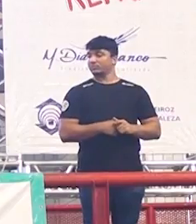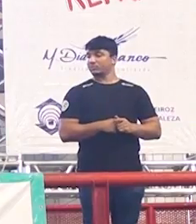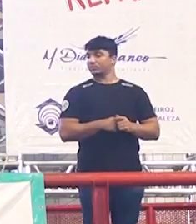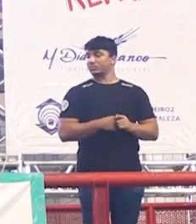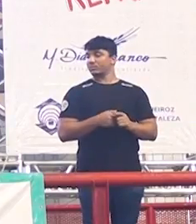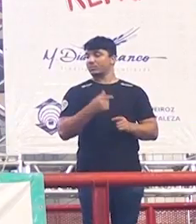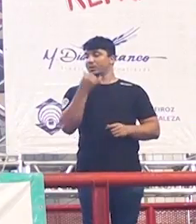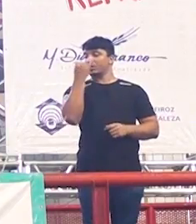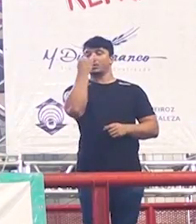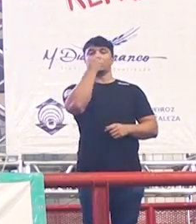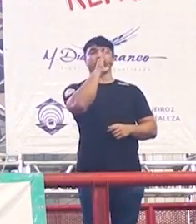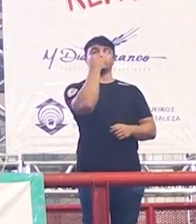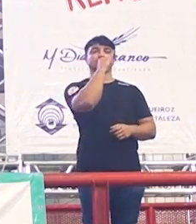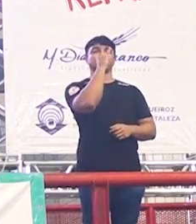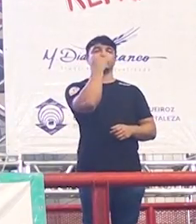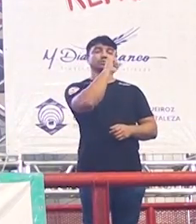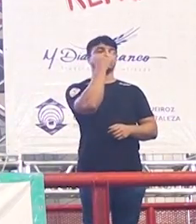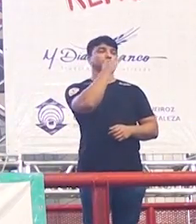energias.